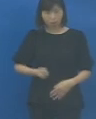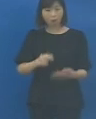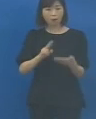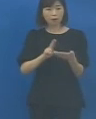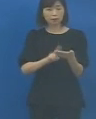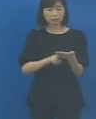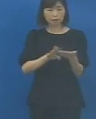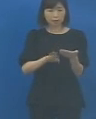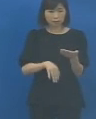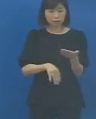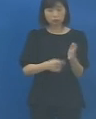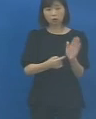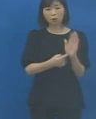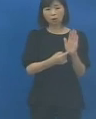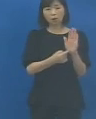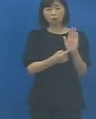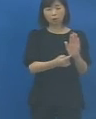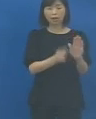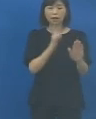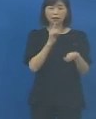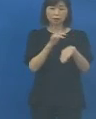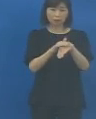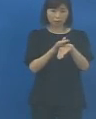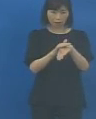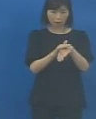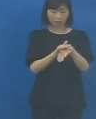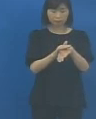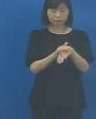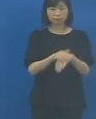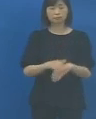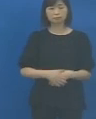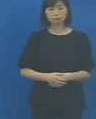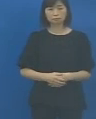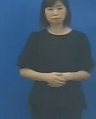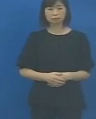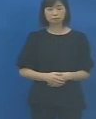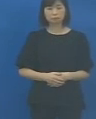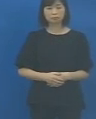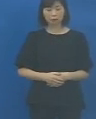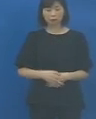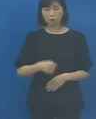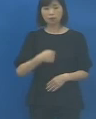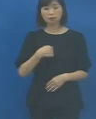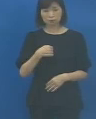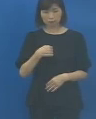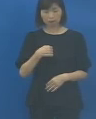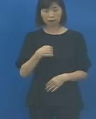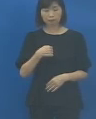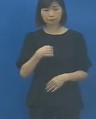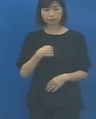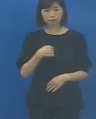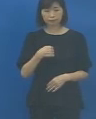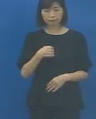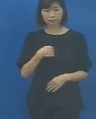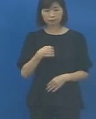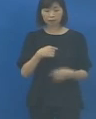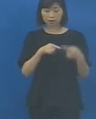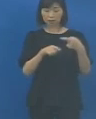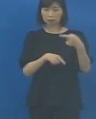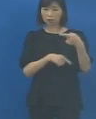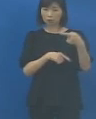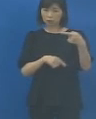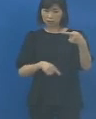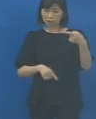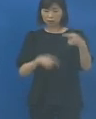たという表現をさせていただきました。いずれにいたしましても私は、一人の、